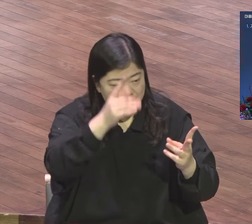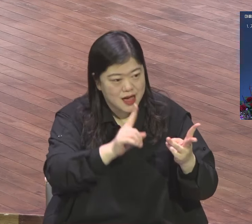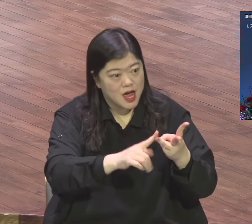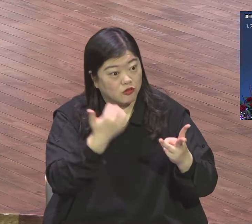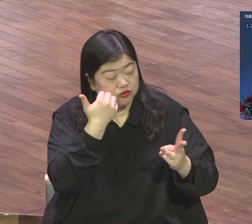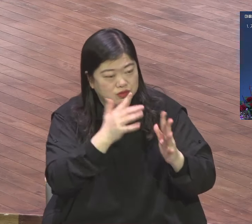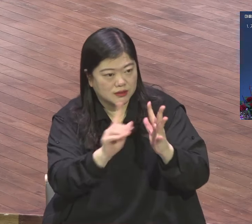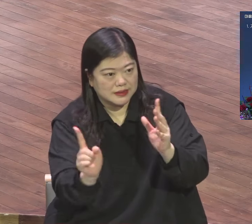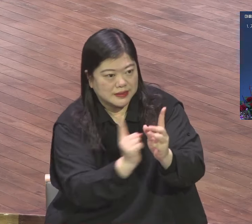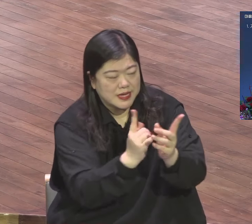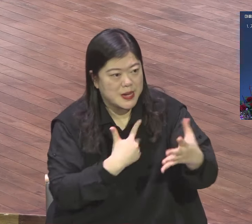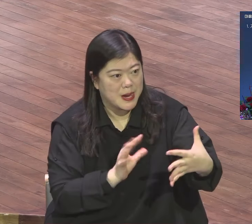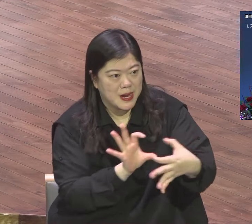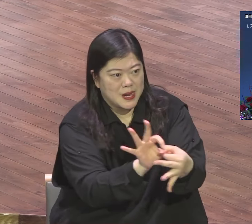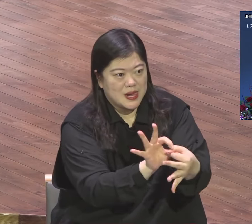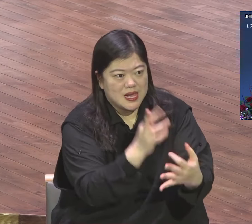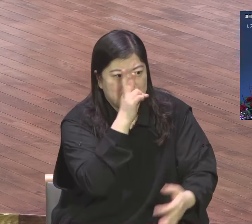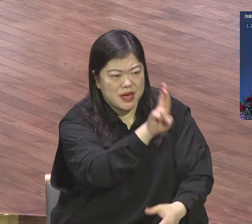그렇게 나왔습니까?